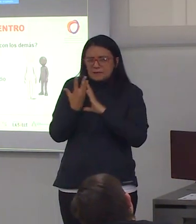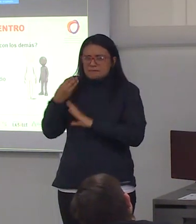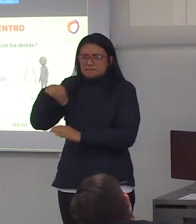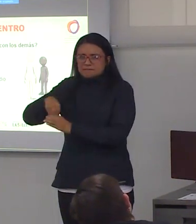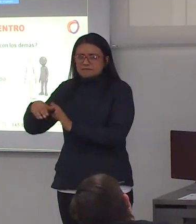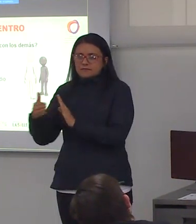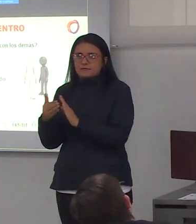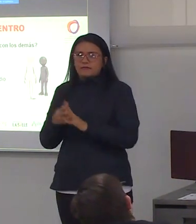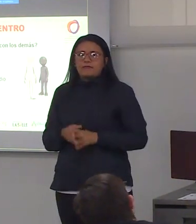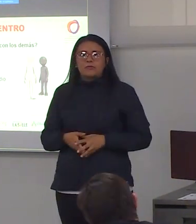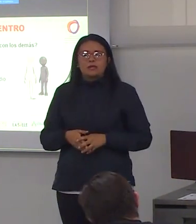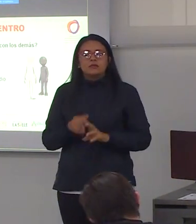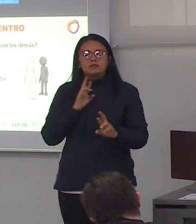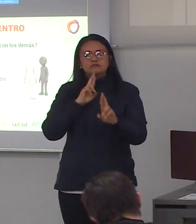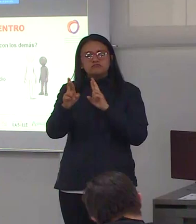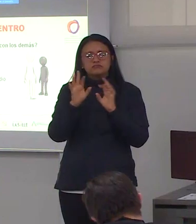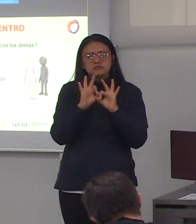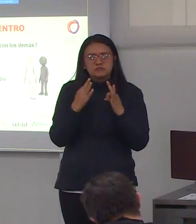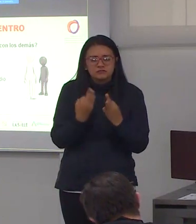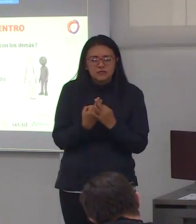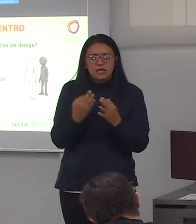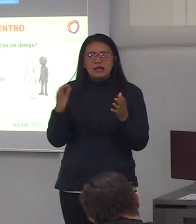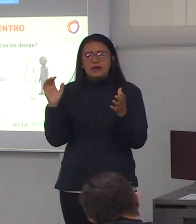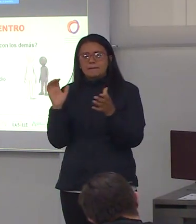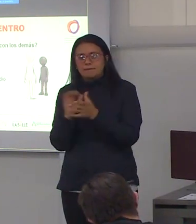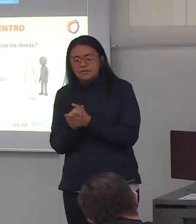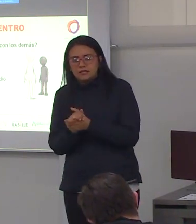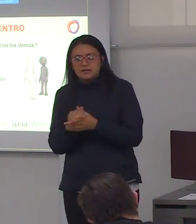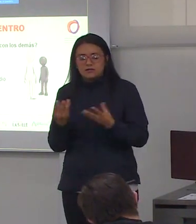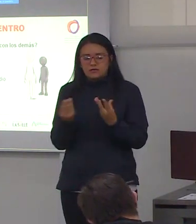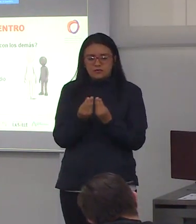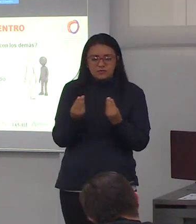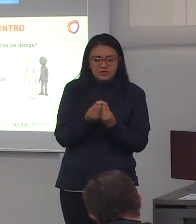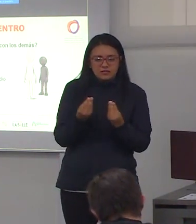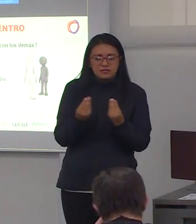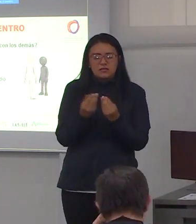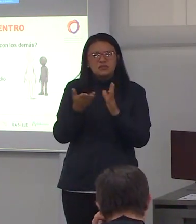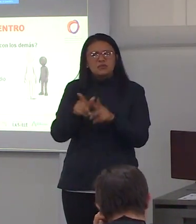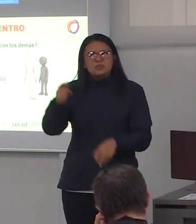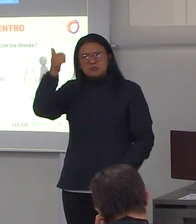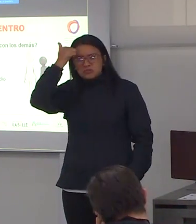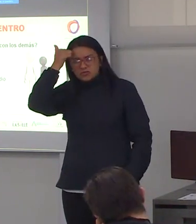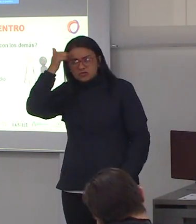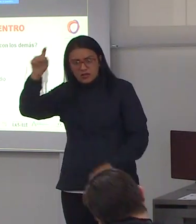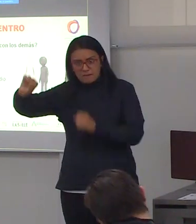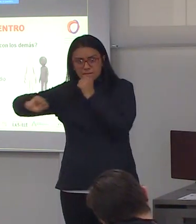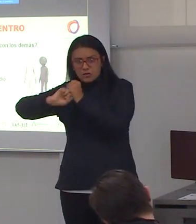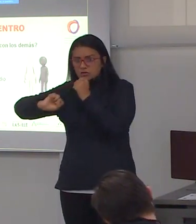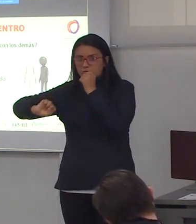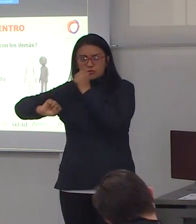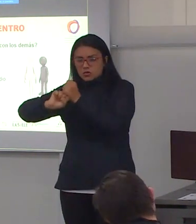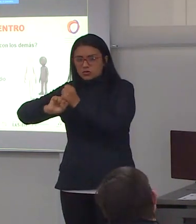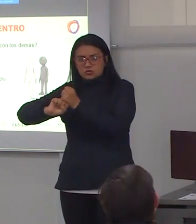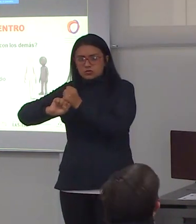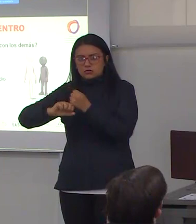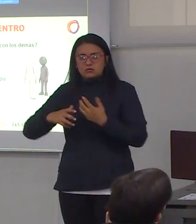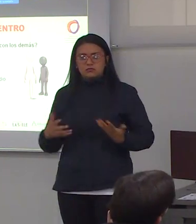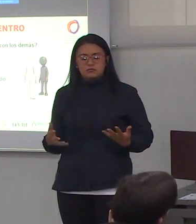entonces cómo esa relación con familiares con amigos con los compañeros de estudio qué piensa el docente si apoyo o no apoyo al docente